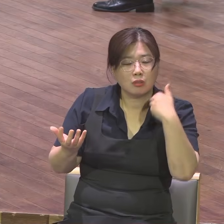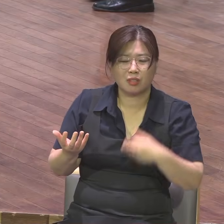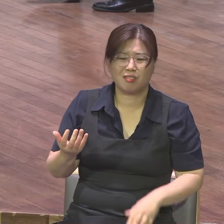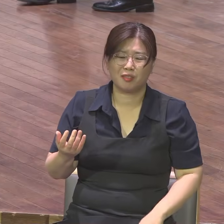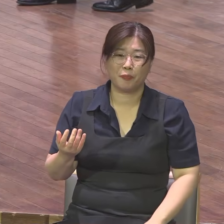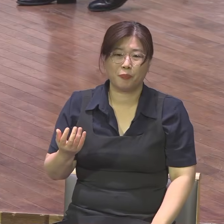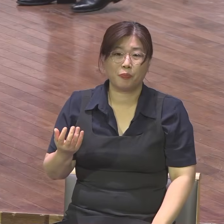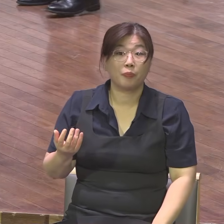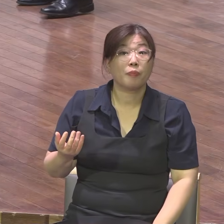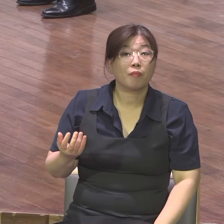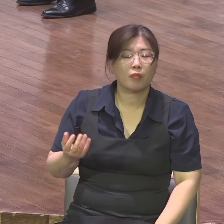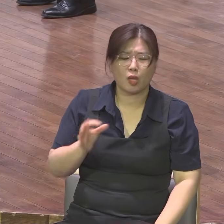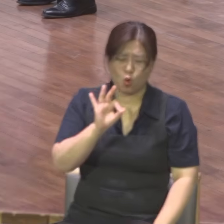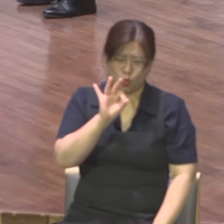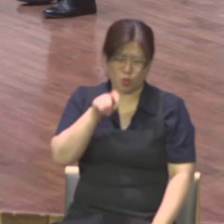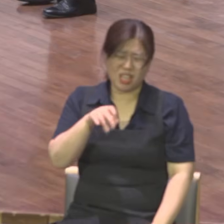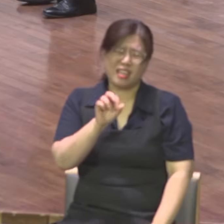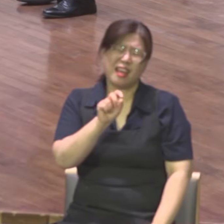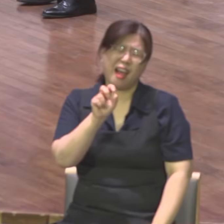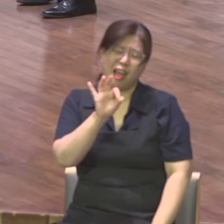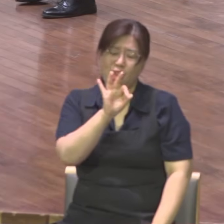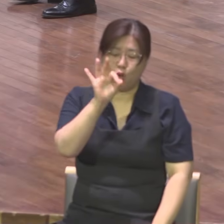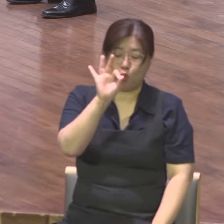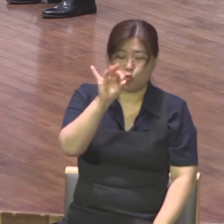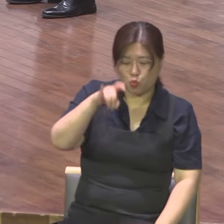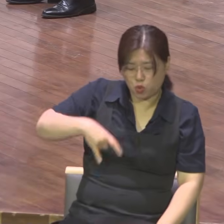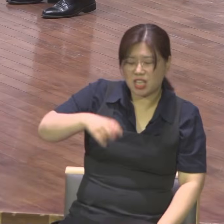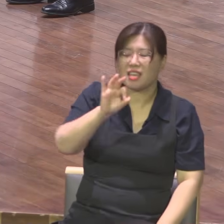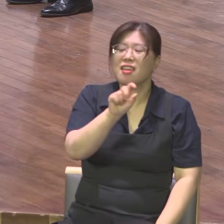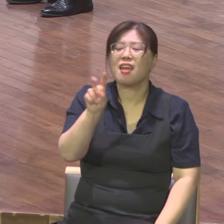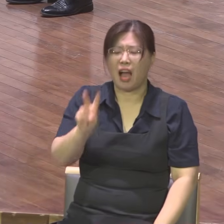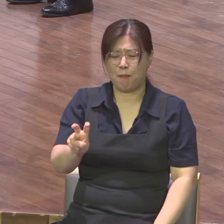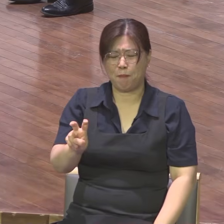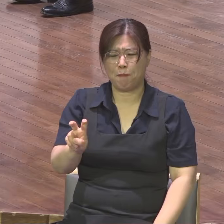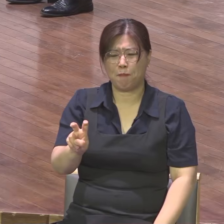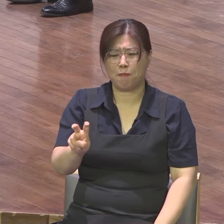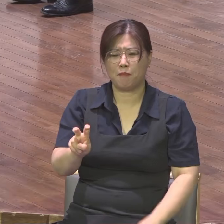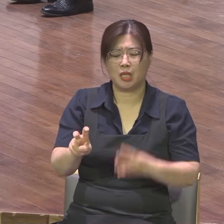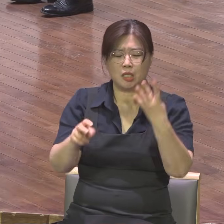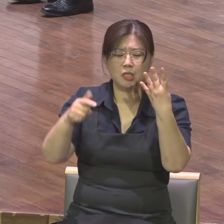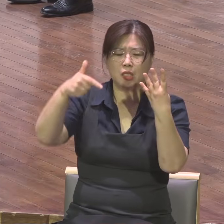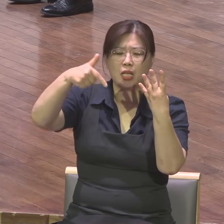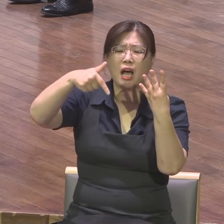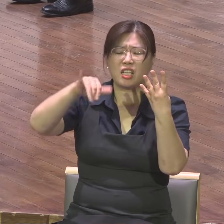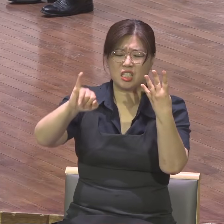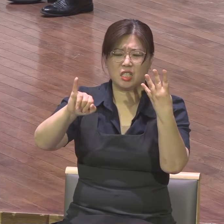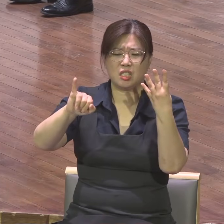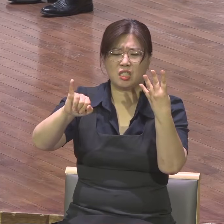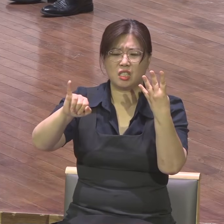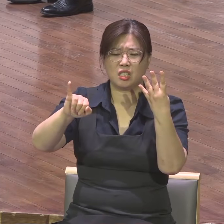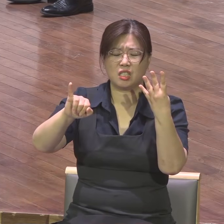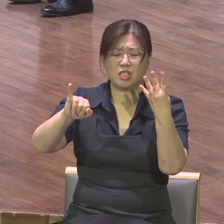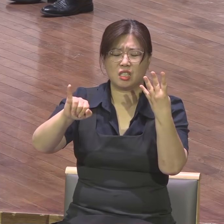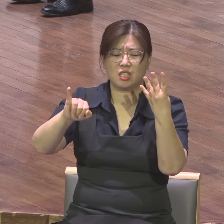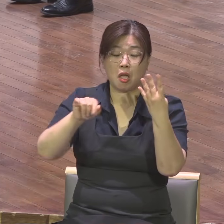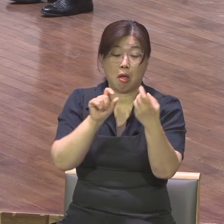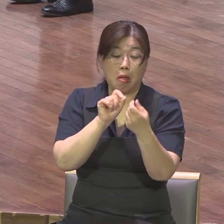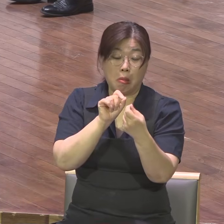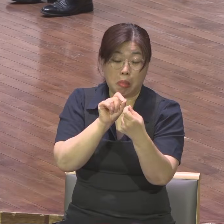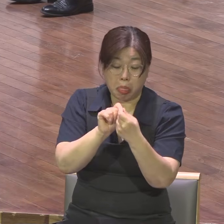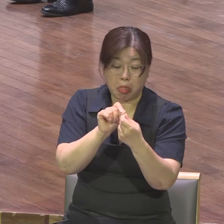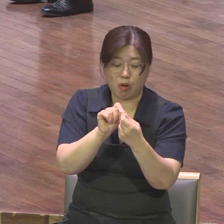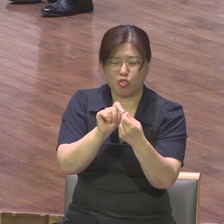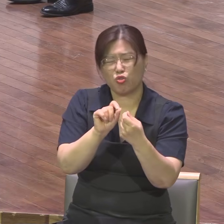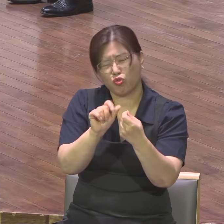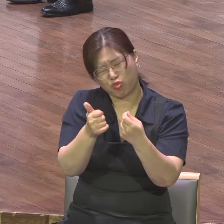유방 뭡니까 이게 위암 사기인데 얼굴은 전혀 그렇지 않아요. 너무 밝고 너무 좋아. 그래서 오늘부터 가정 예배를 시작해라.